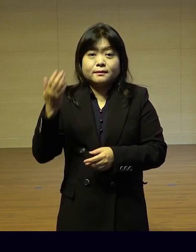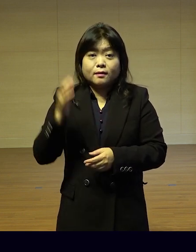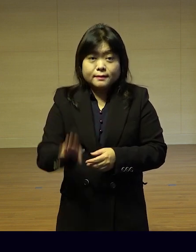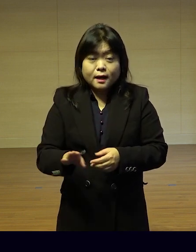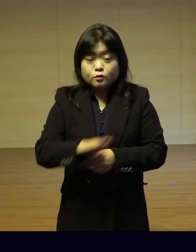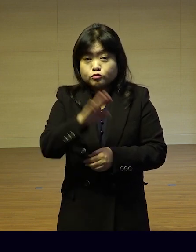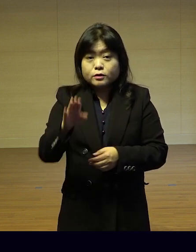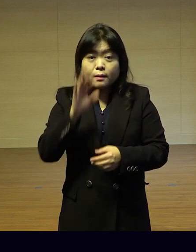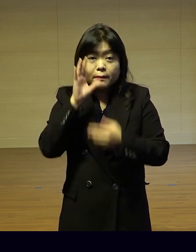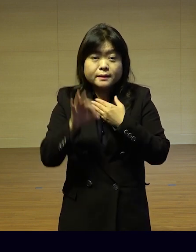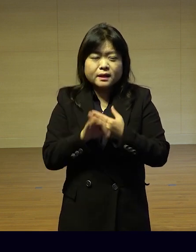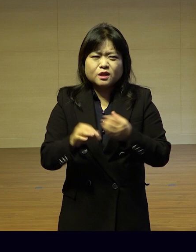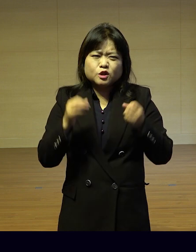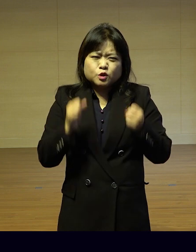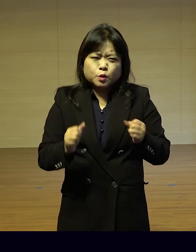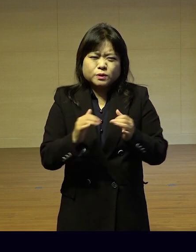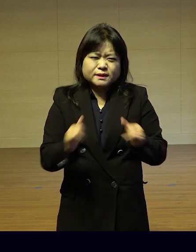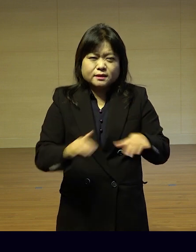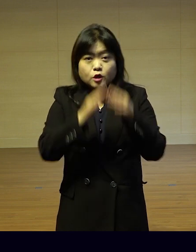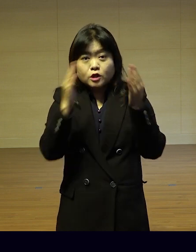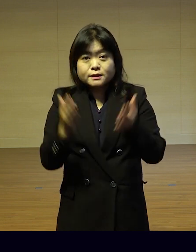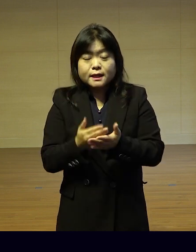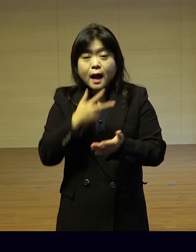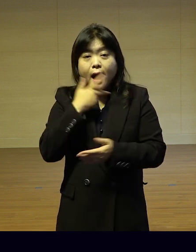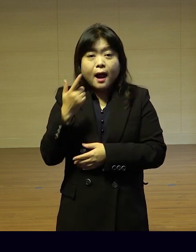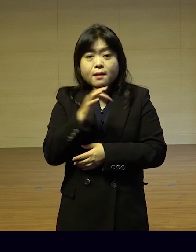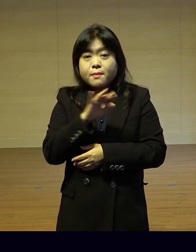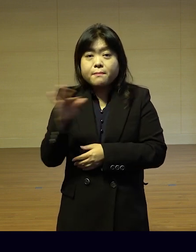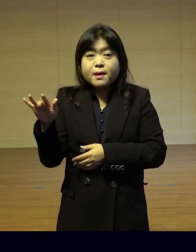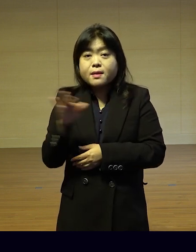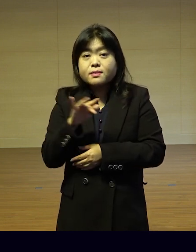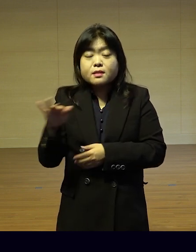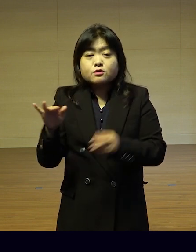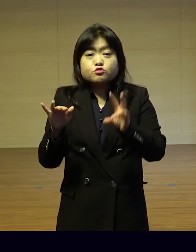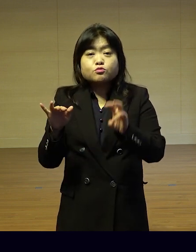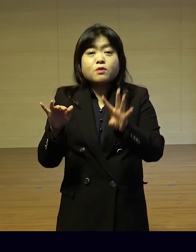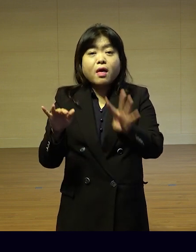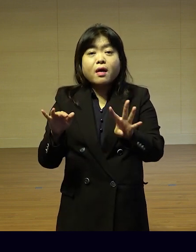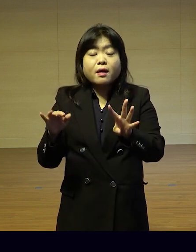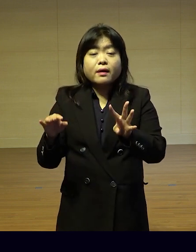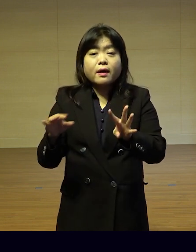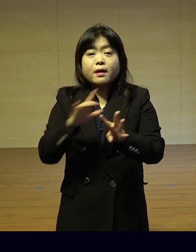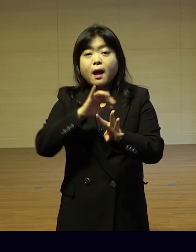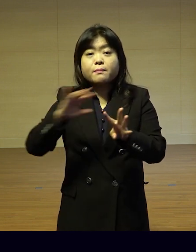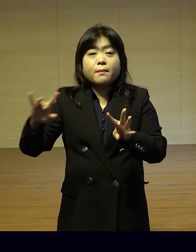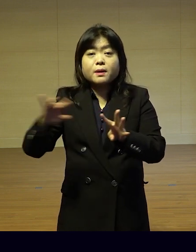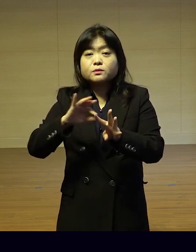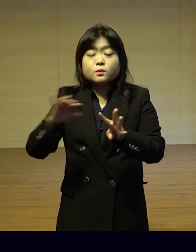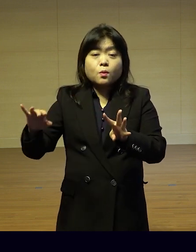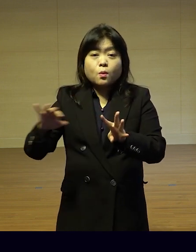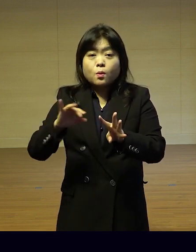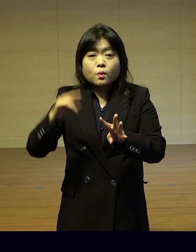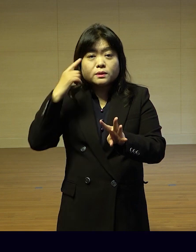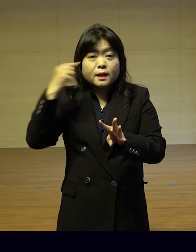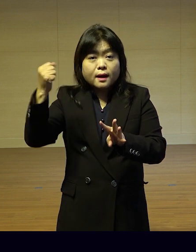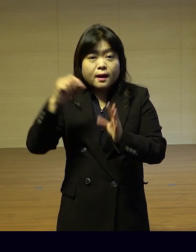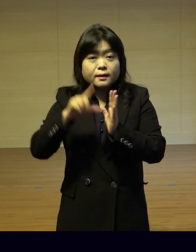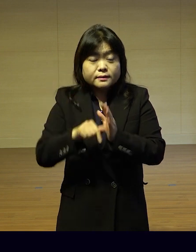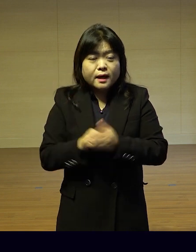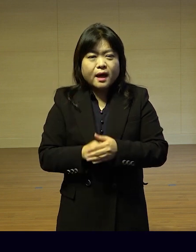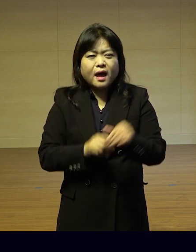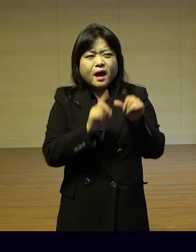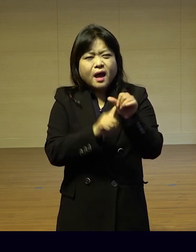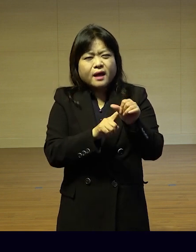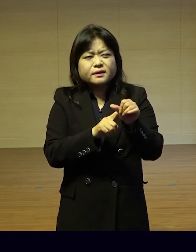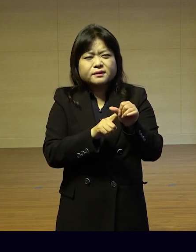그러나 우리가 만약 존재자 전체를 알파벳 24 문자로 가정을 할 때